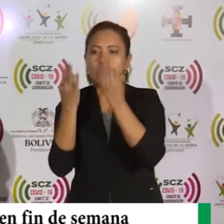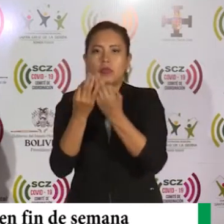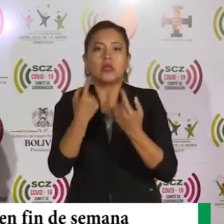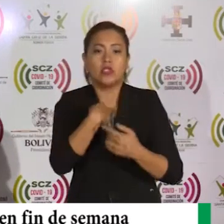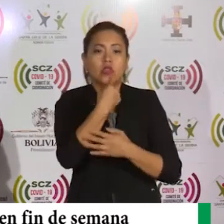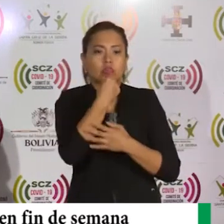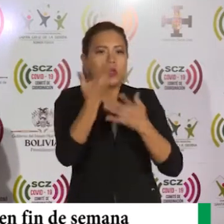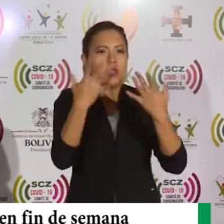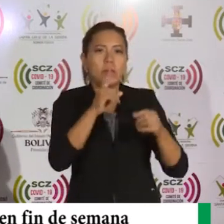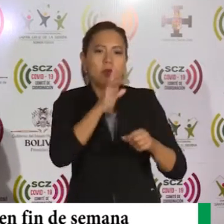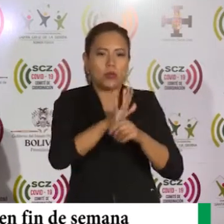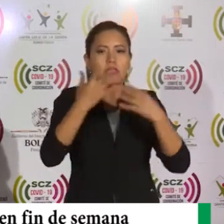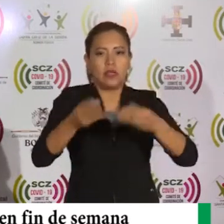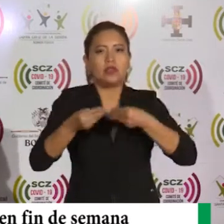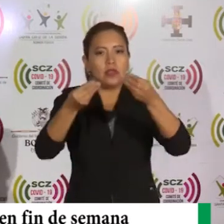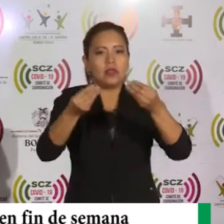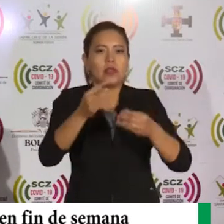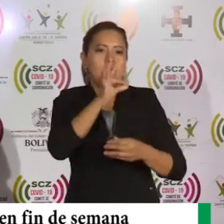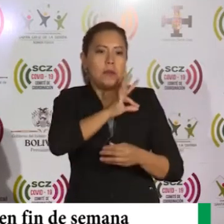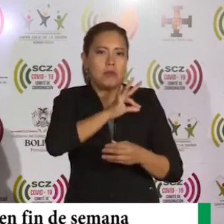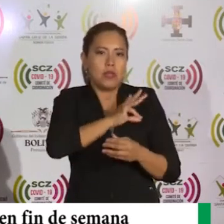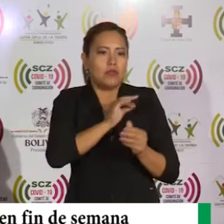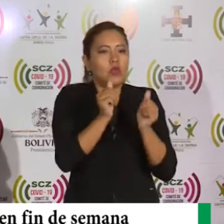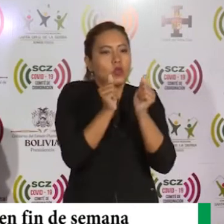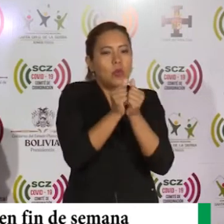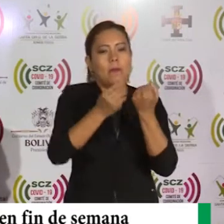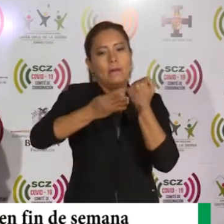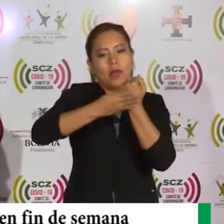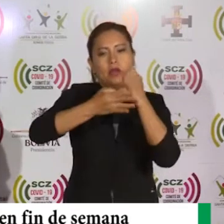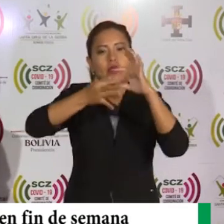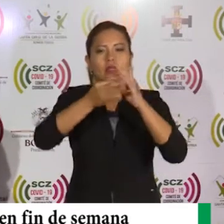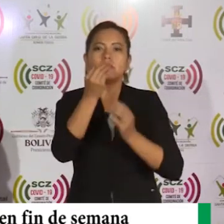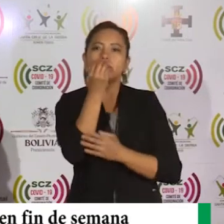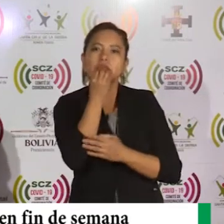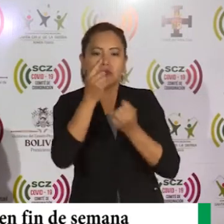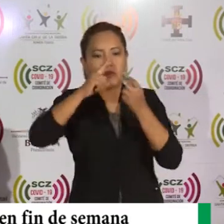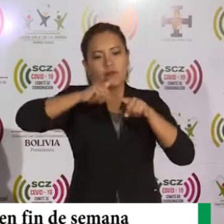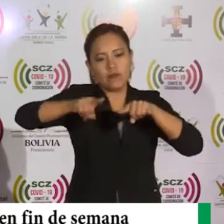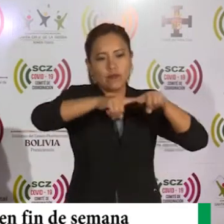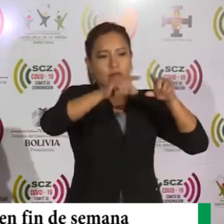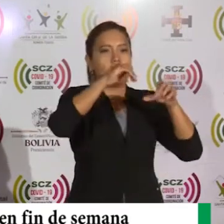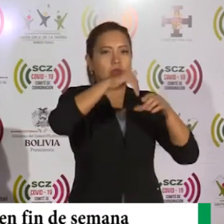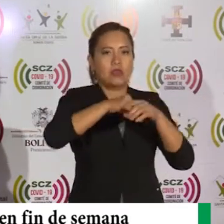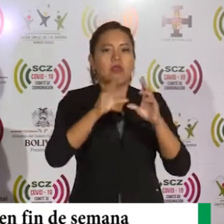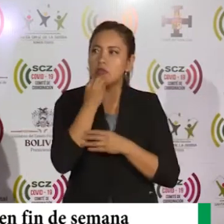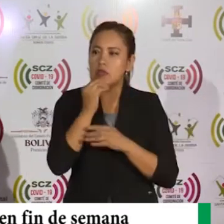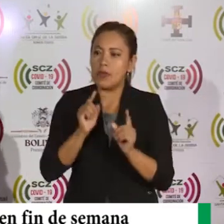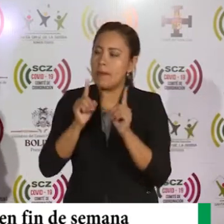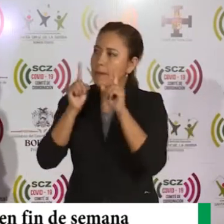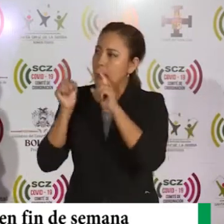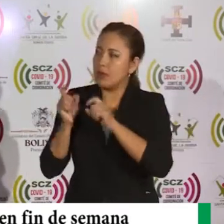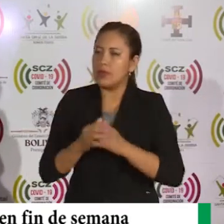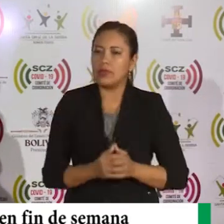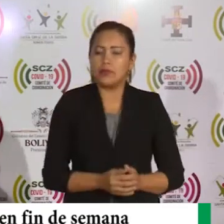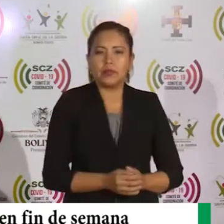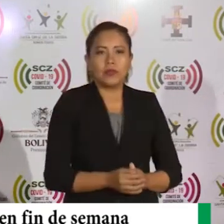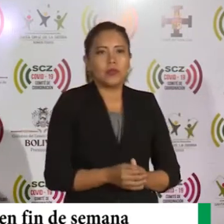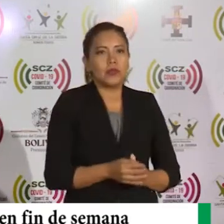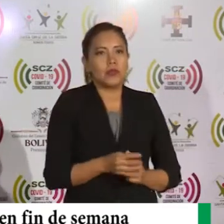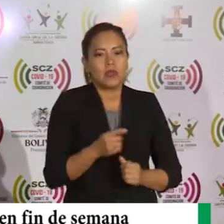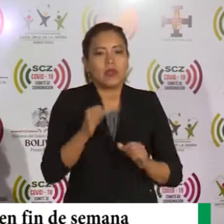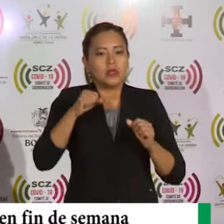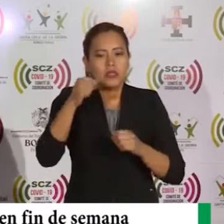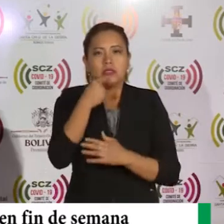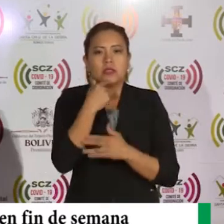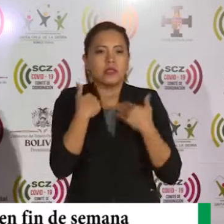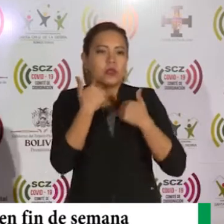que íbamos a beneficiar con el Banco de Alimentos del COD departamental. Tenemos tres días por delante